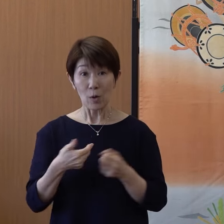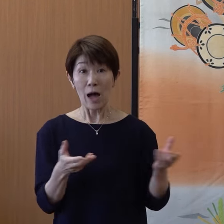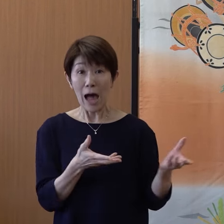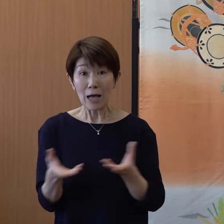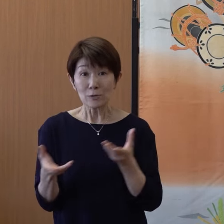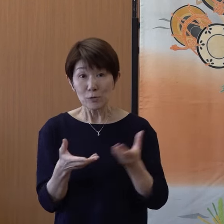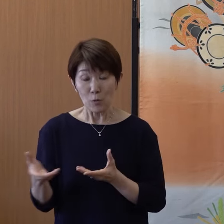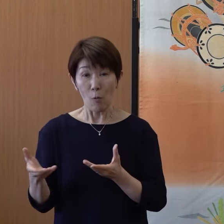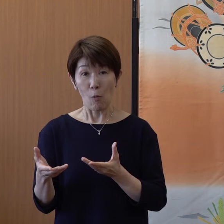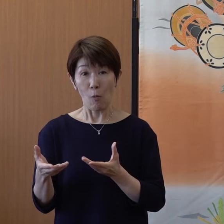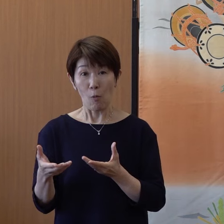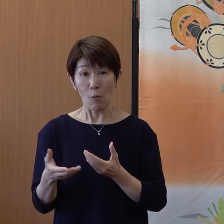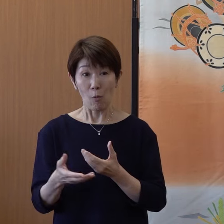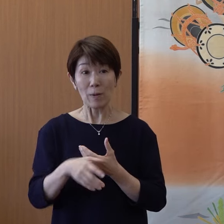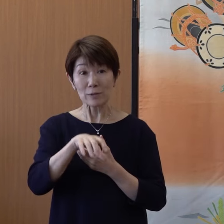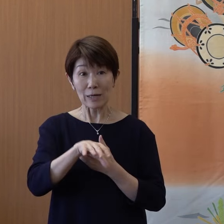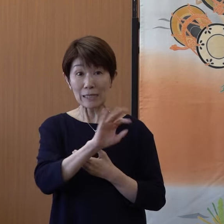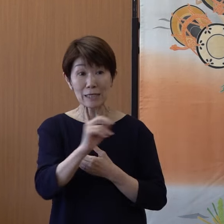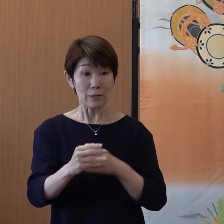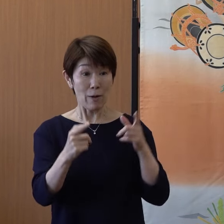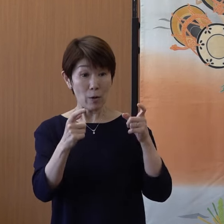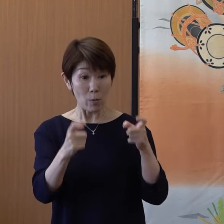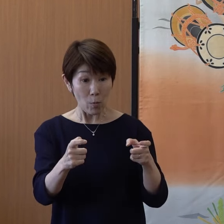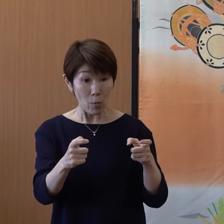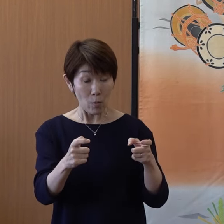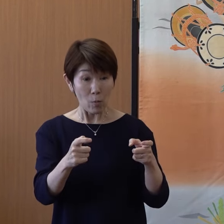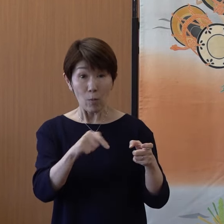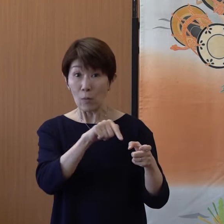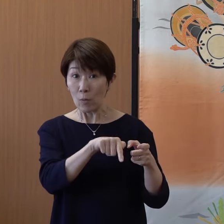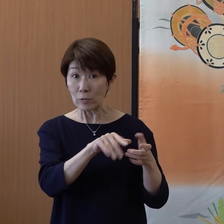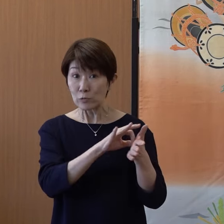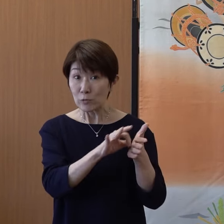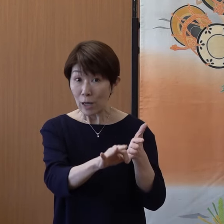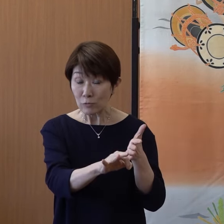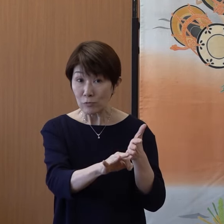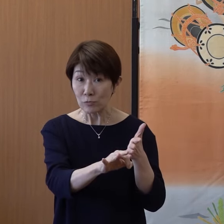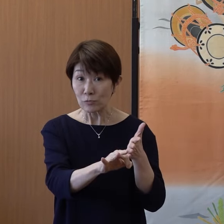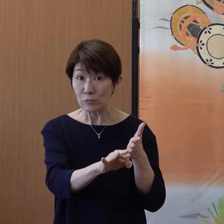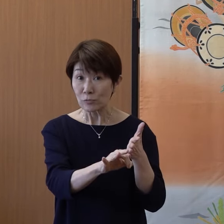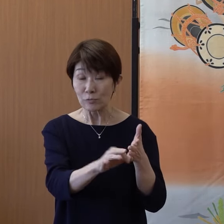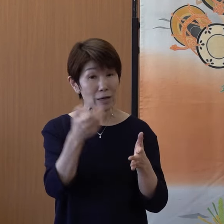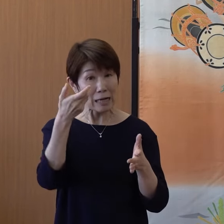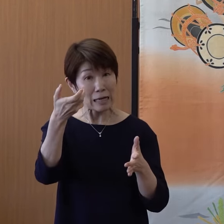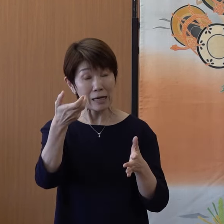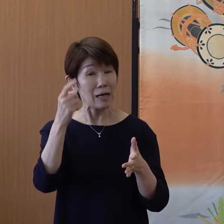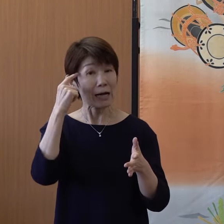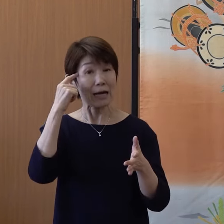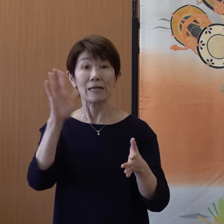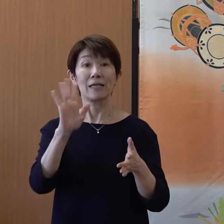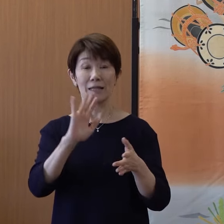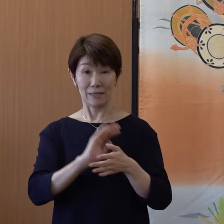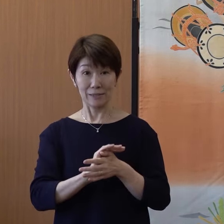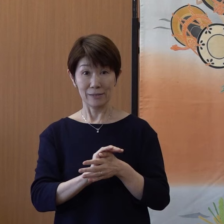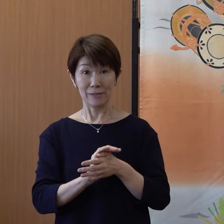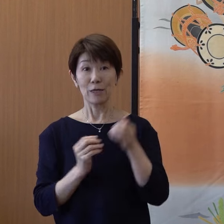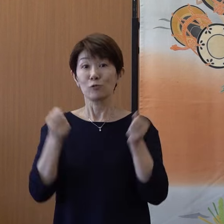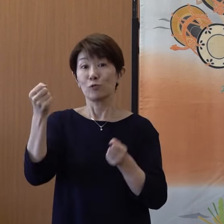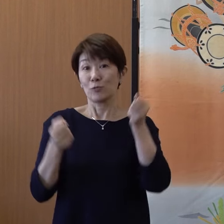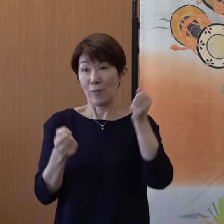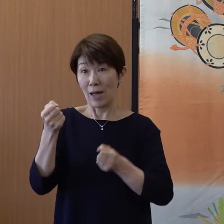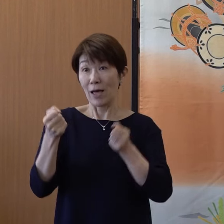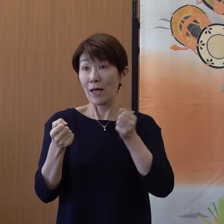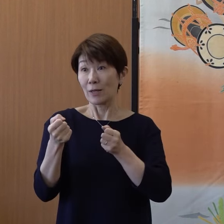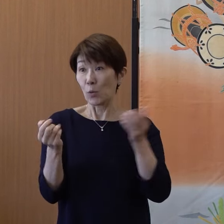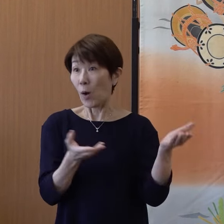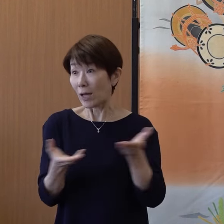ては、金沢港を通じたものについては現在は想定はしておりません。車での搬送ということ